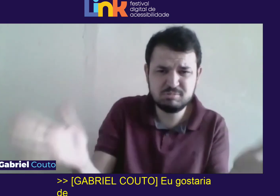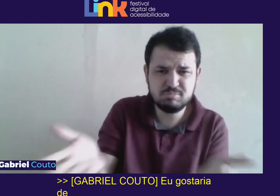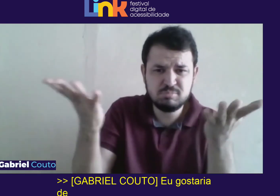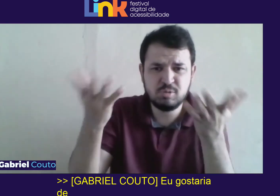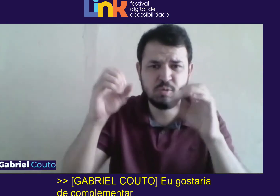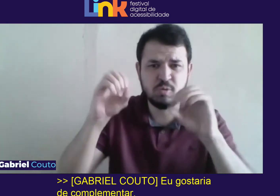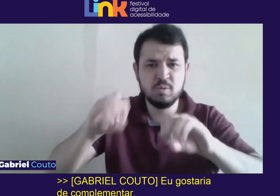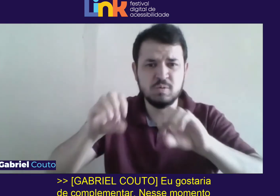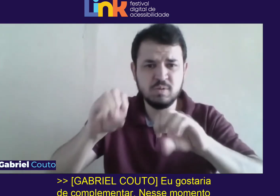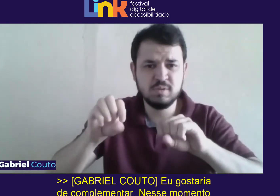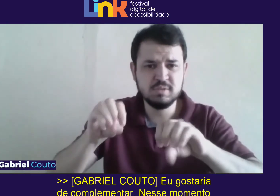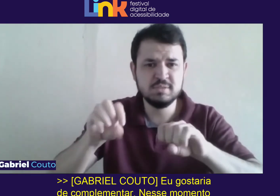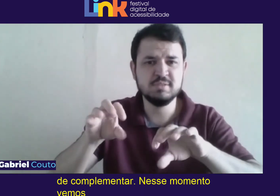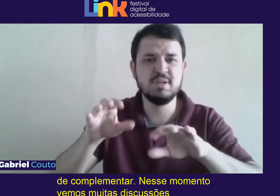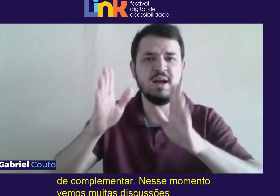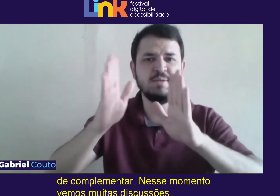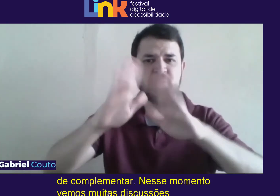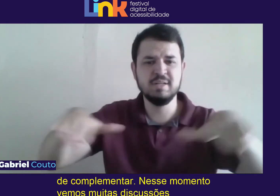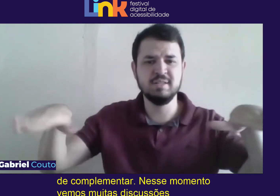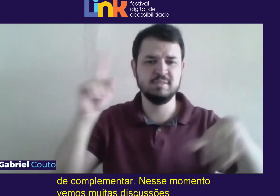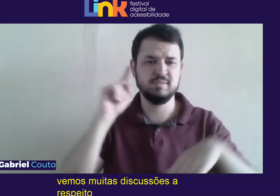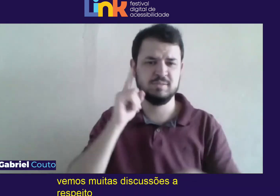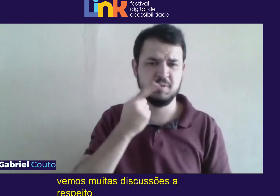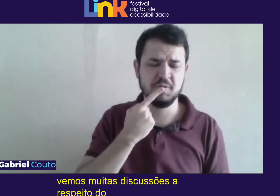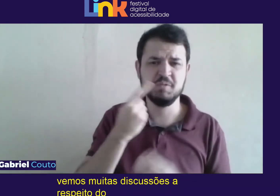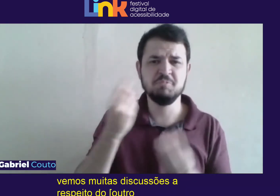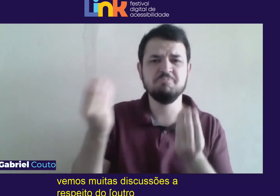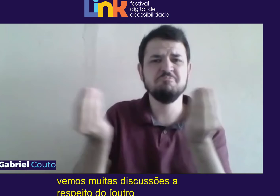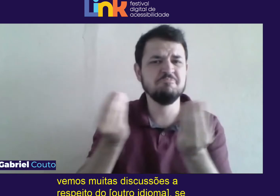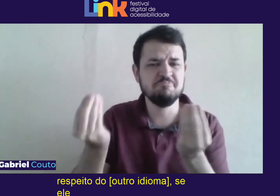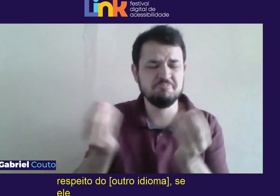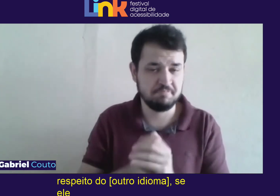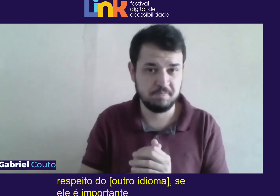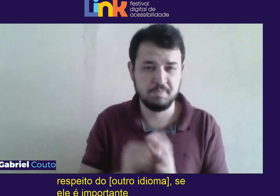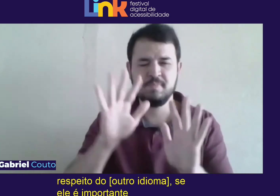importante, se ele auxilia na educação das crianças surdas ou não.